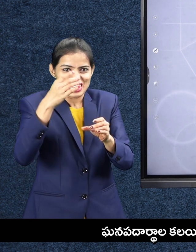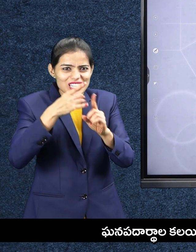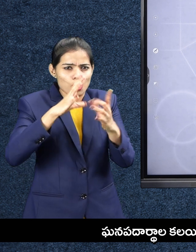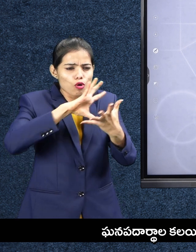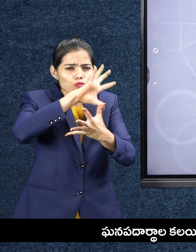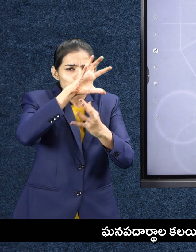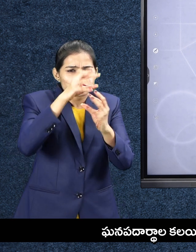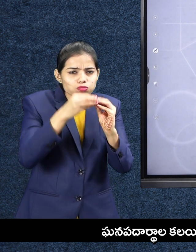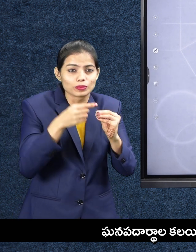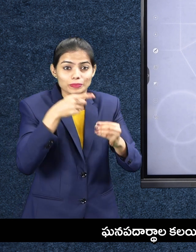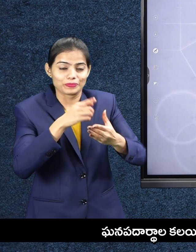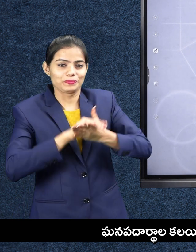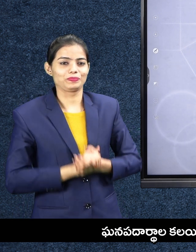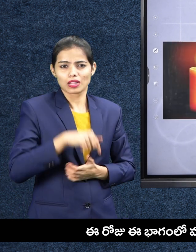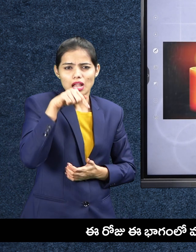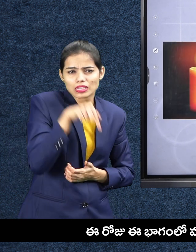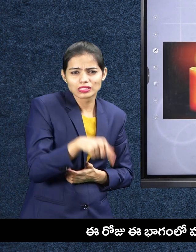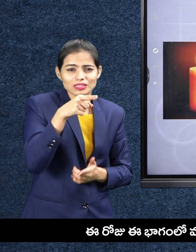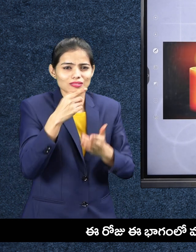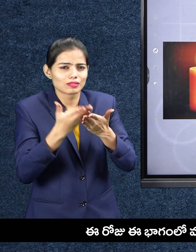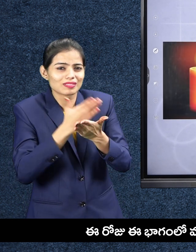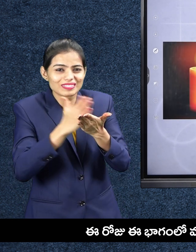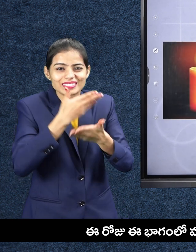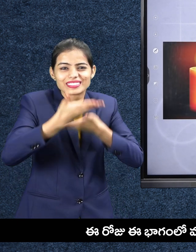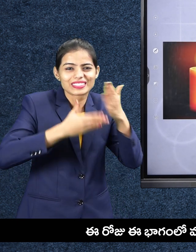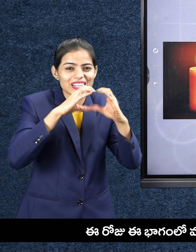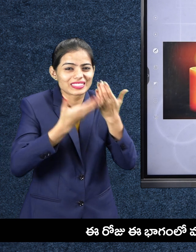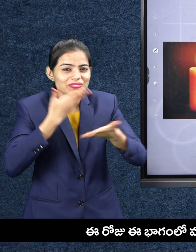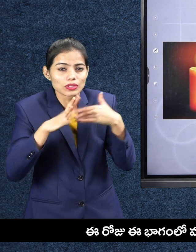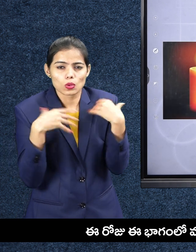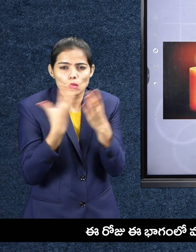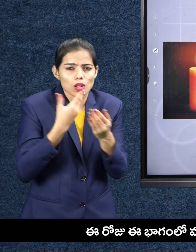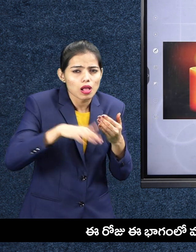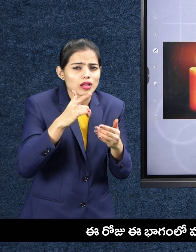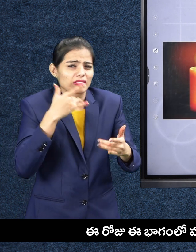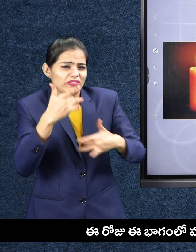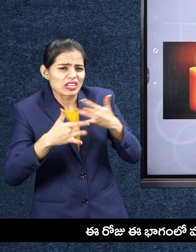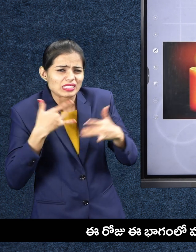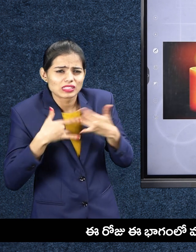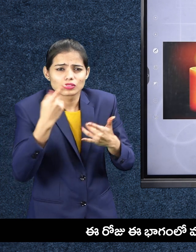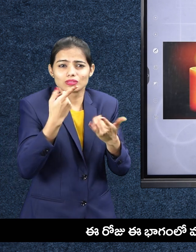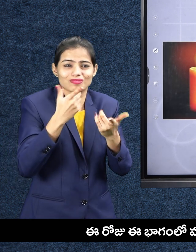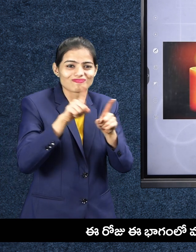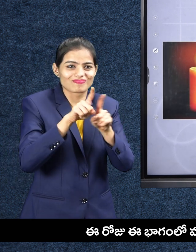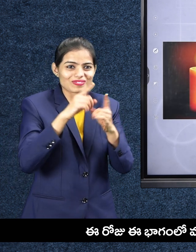సెషన్లో తెలుసుకున్నారు. ఈరోజు మనం ఈ సెషన్లో ఘన పదార్థాన్ని ఒక రూపంలోకి మార్చడాన్ని